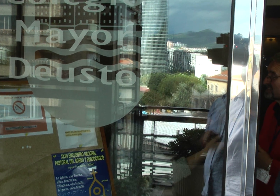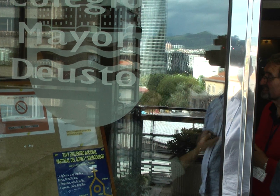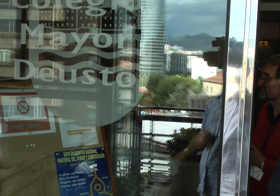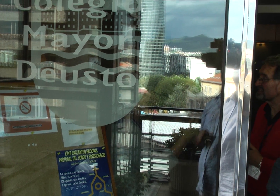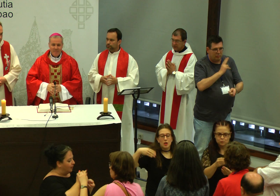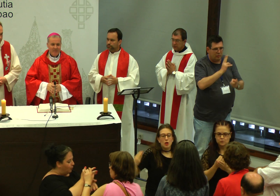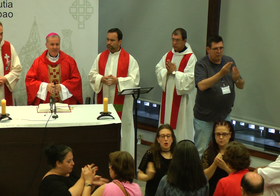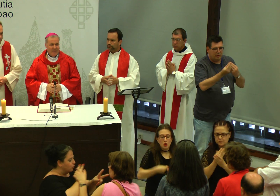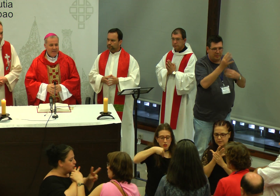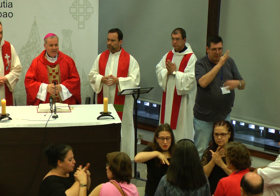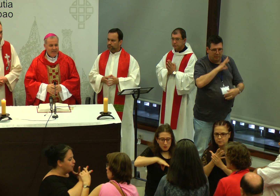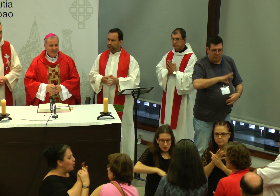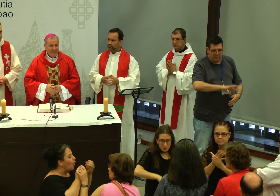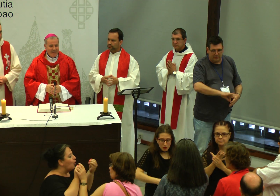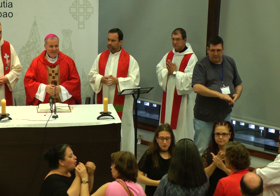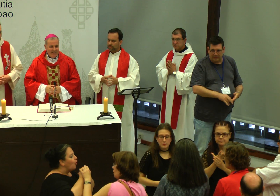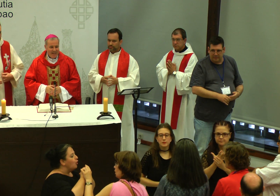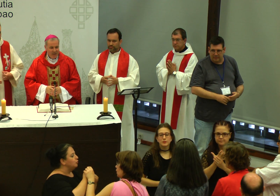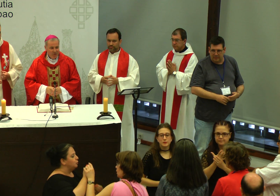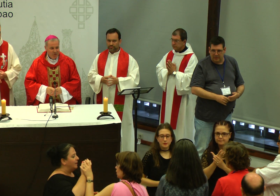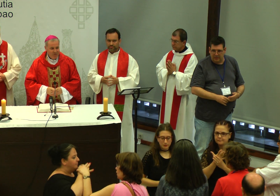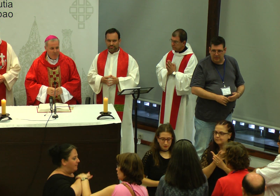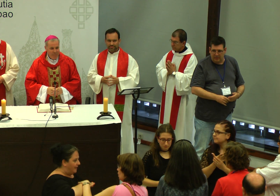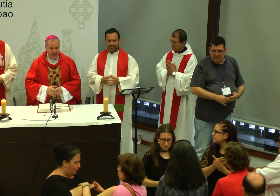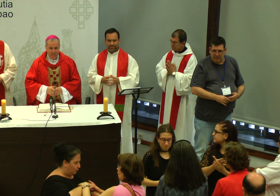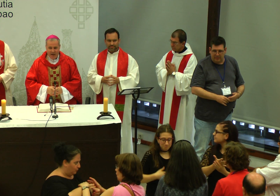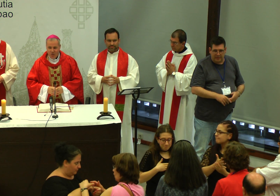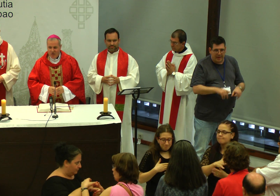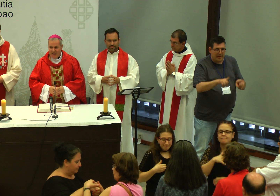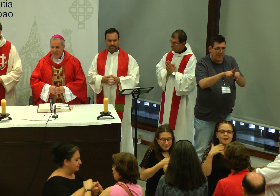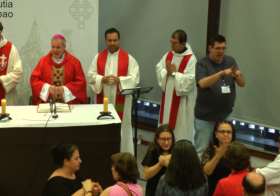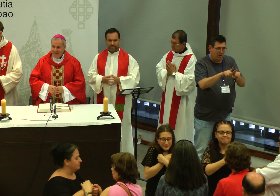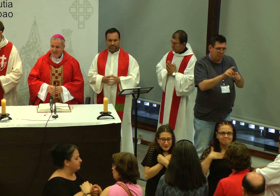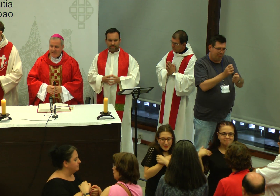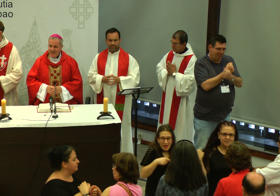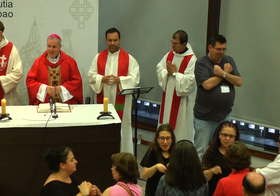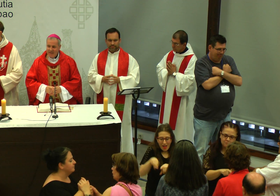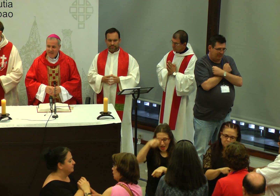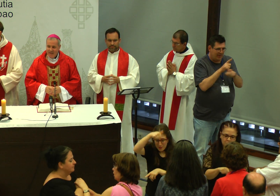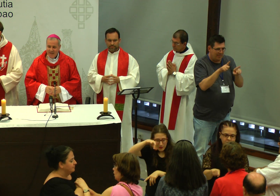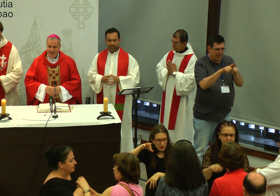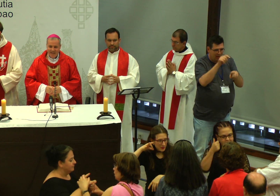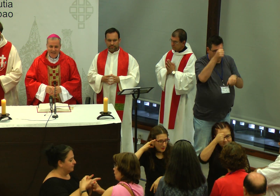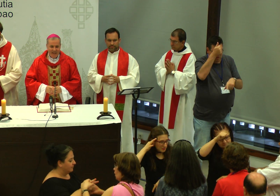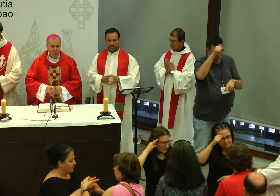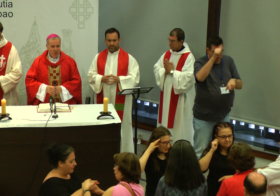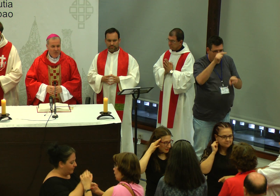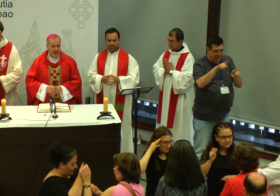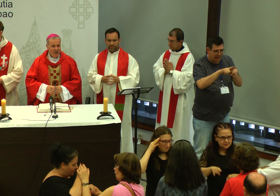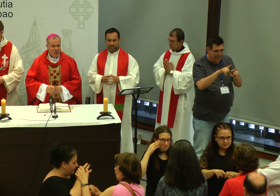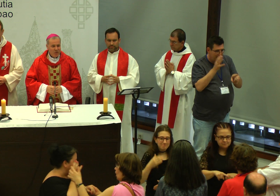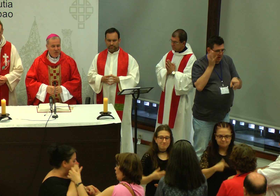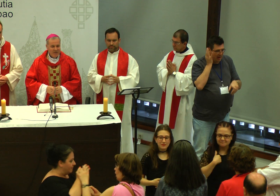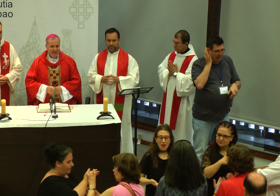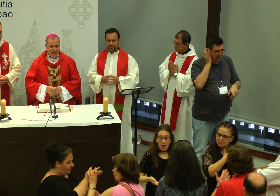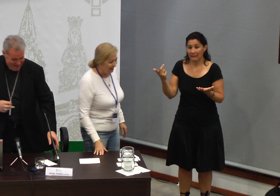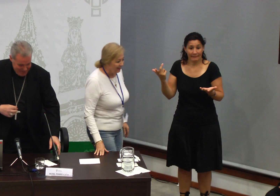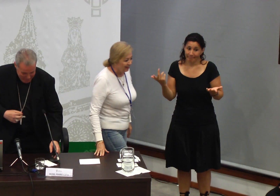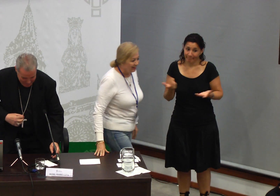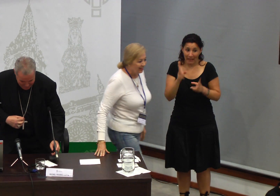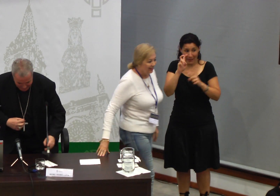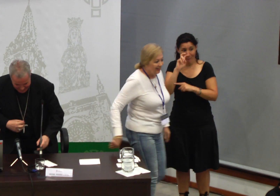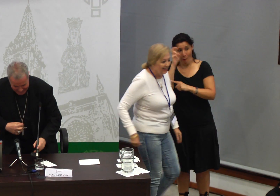baru deo ikast nagusa bestu batoro abade batz eta